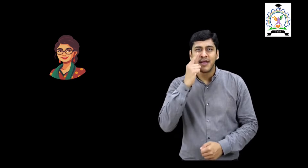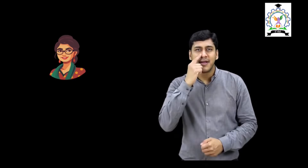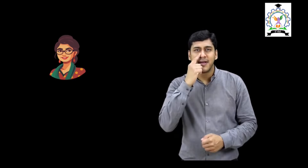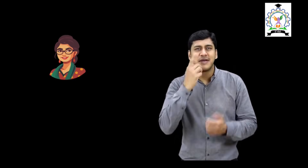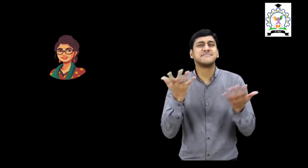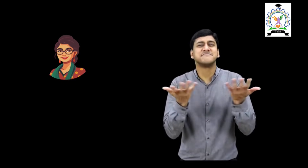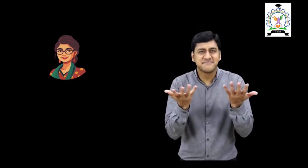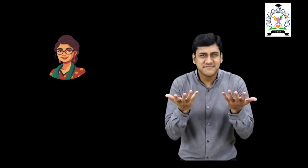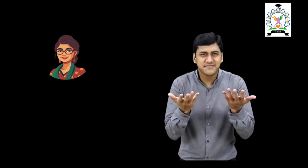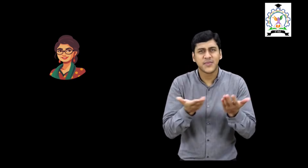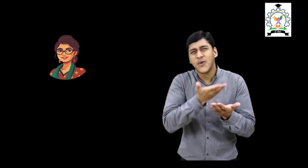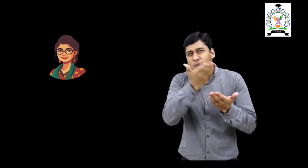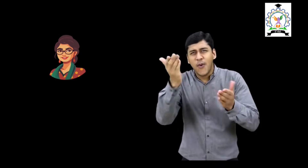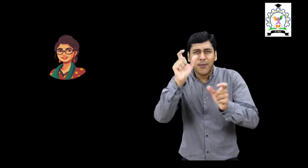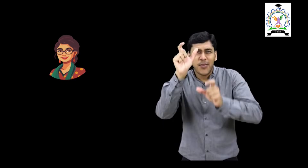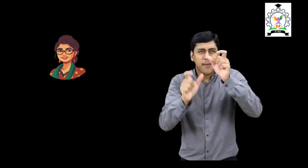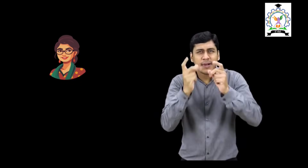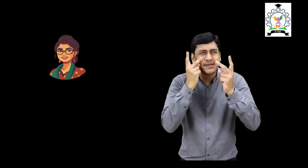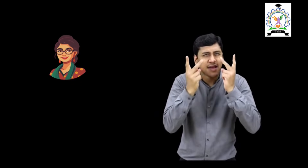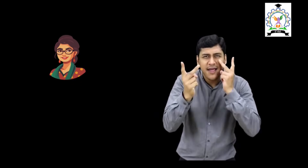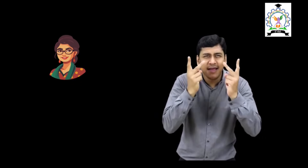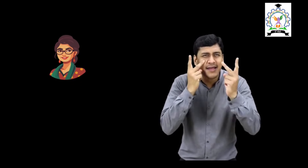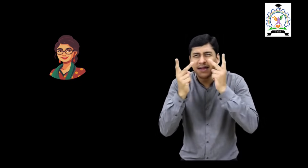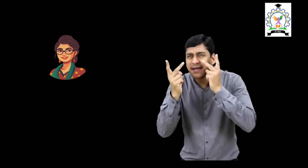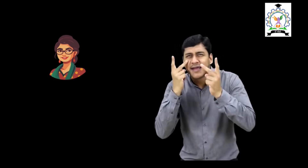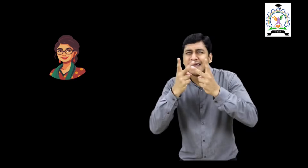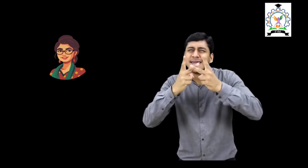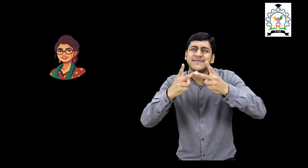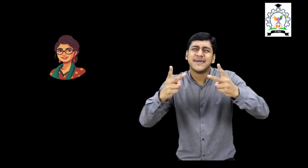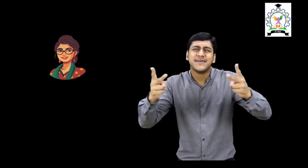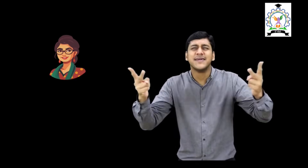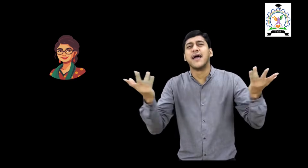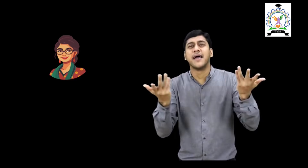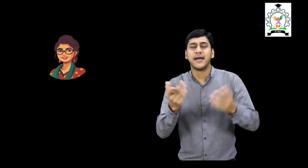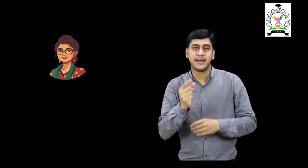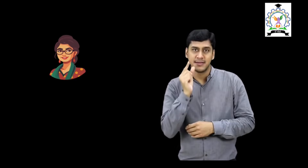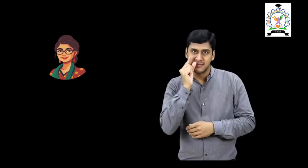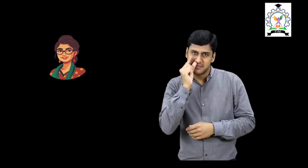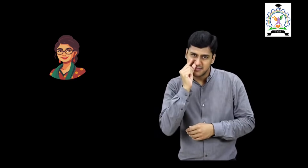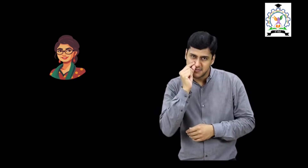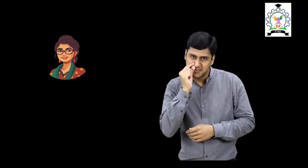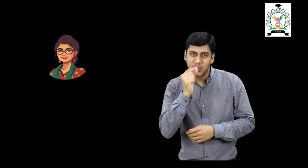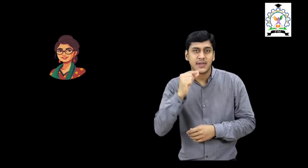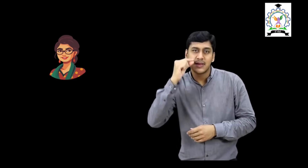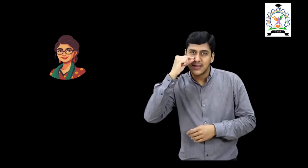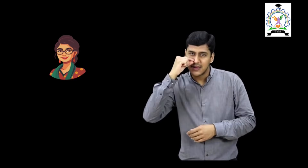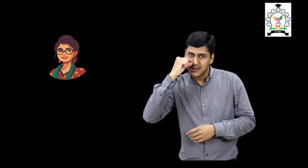यह संकेत ऐसा इसलिए है, जैसे कि आप सभी लोगों ने देखा ही होगा, महिलाएं नाक में बाली या फिर कोई